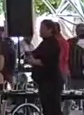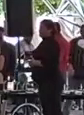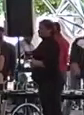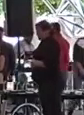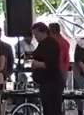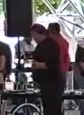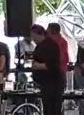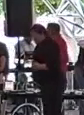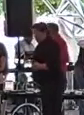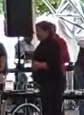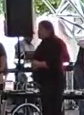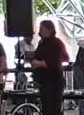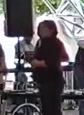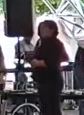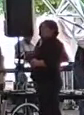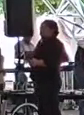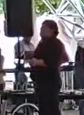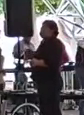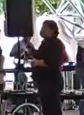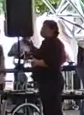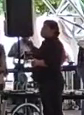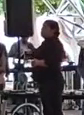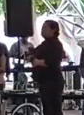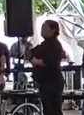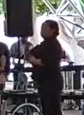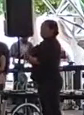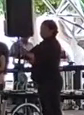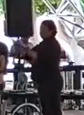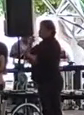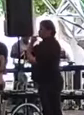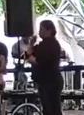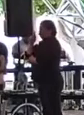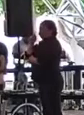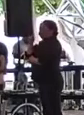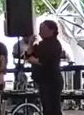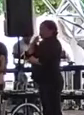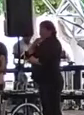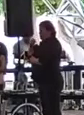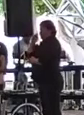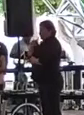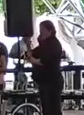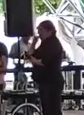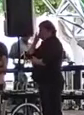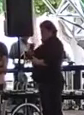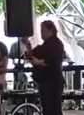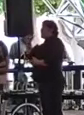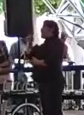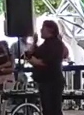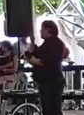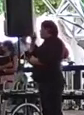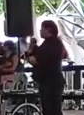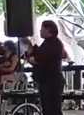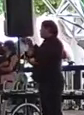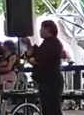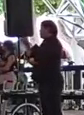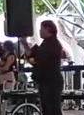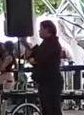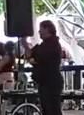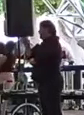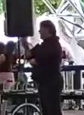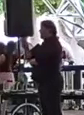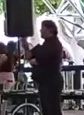A nombre de las niñas y niños que reciben sus lentes en este día, queremos agradecer al alumno José Emilio Cervantes